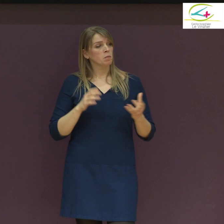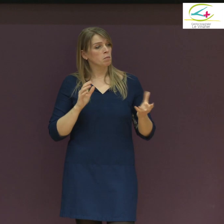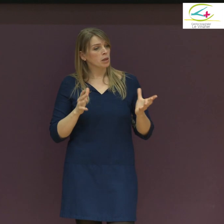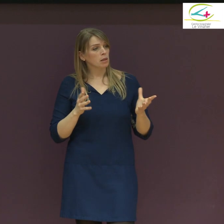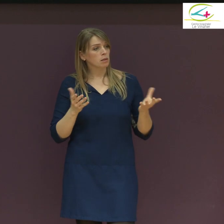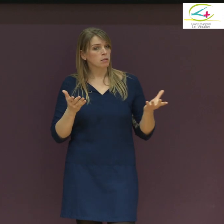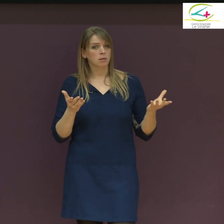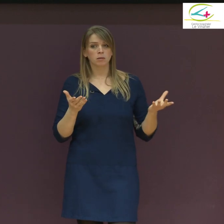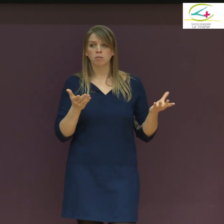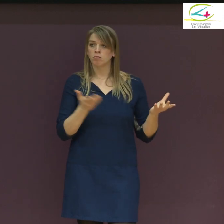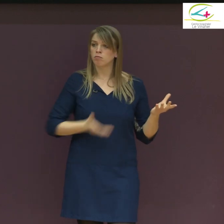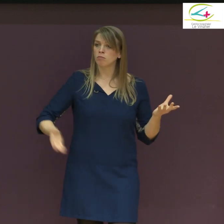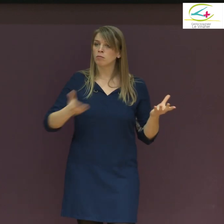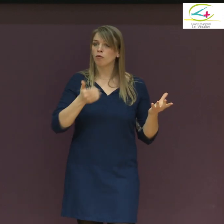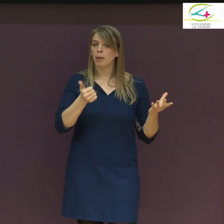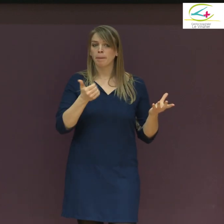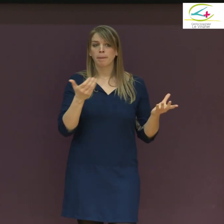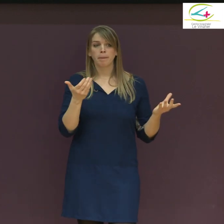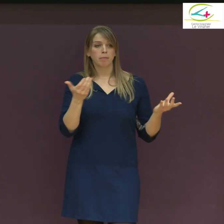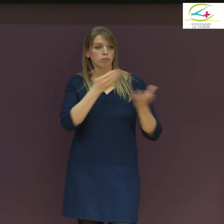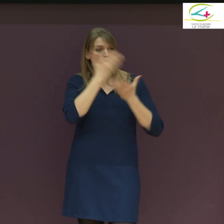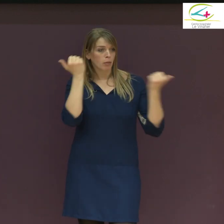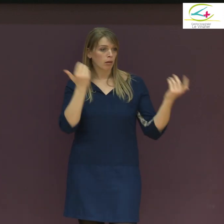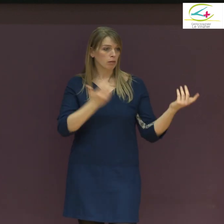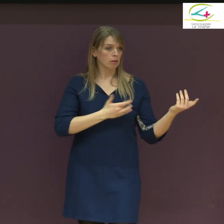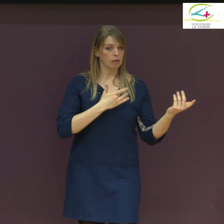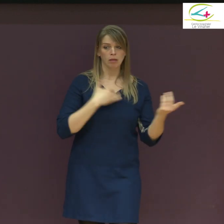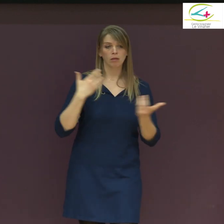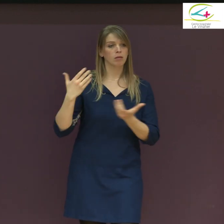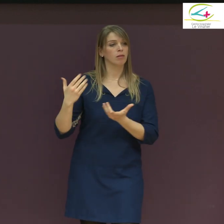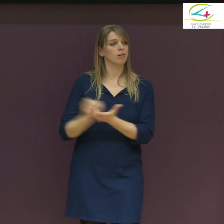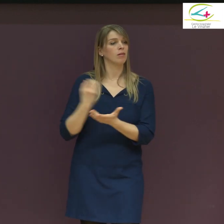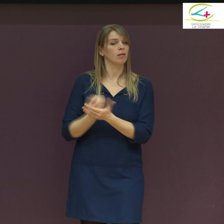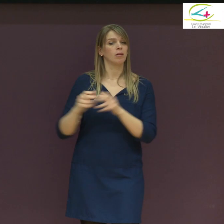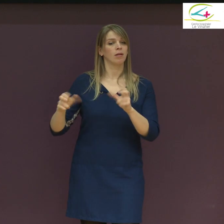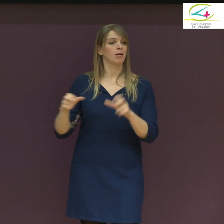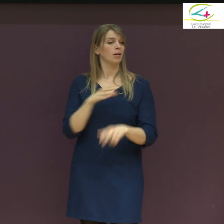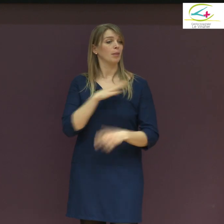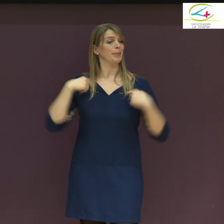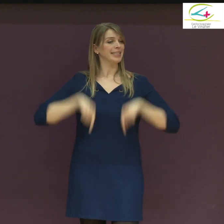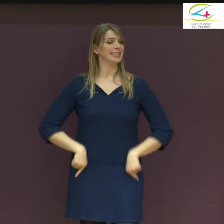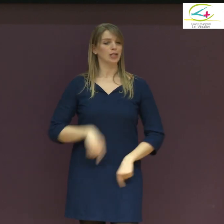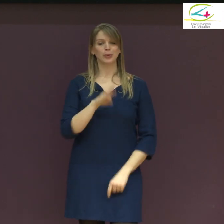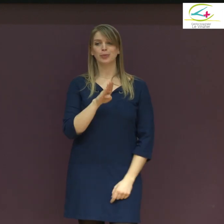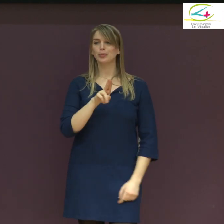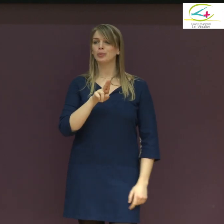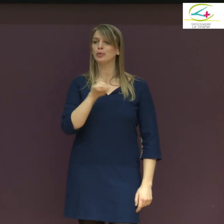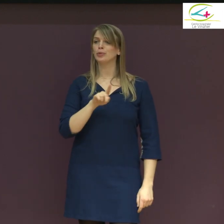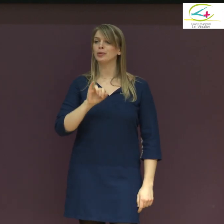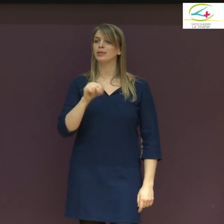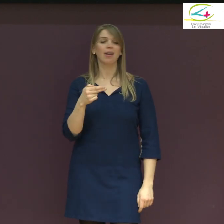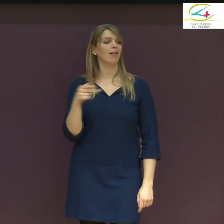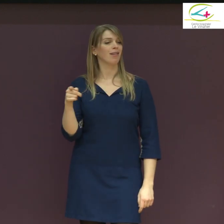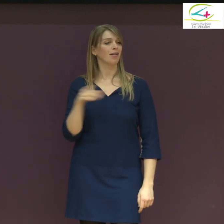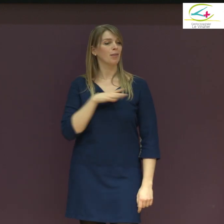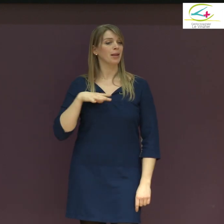êtes intéressé à l'actualité, Agnès Buzyn, notre ministre, elle a dit que la pédopsychiatrie